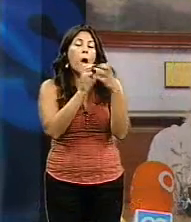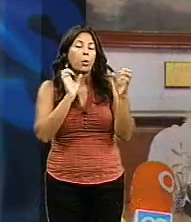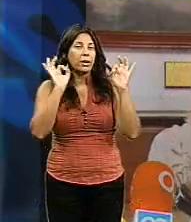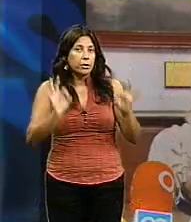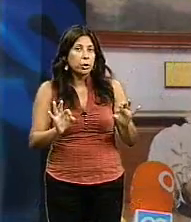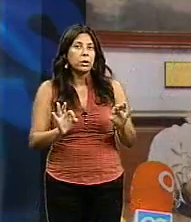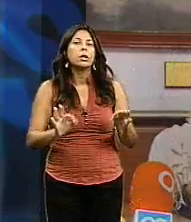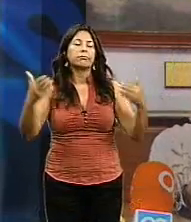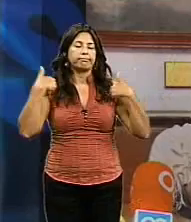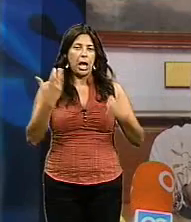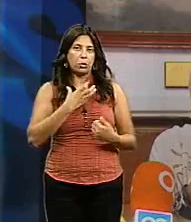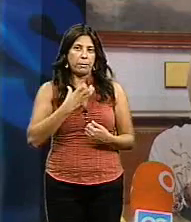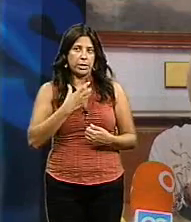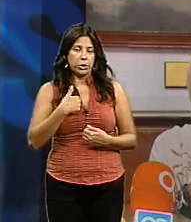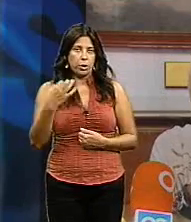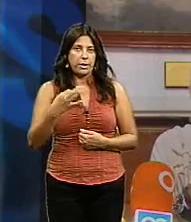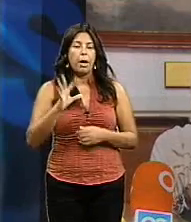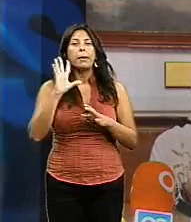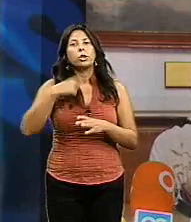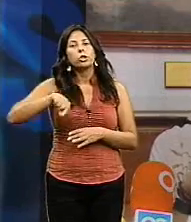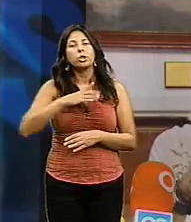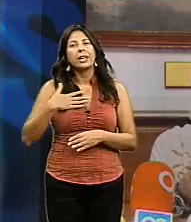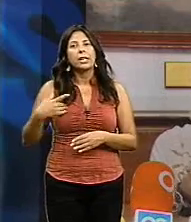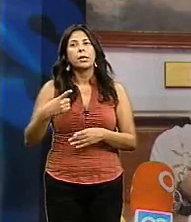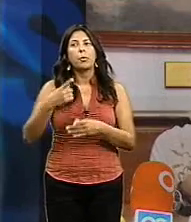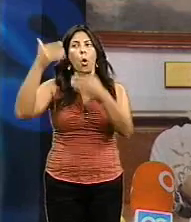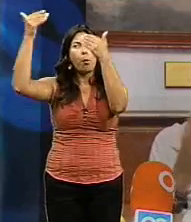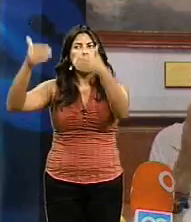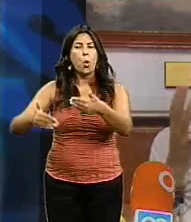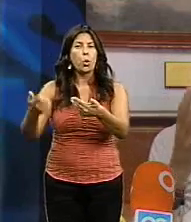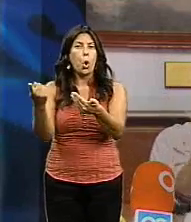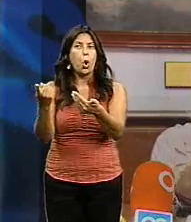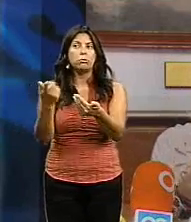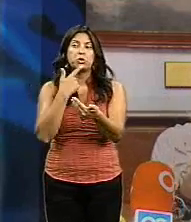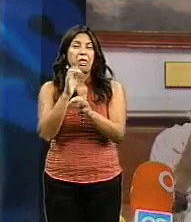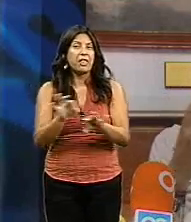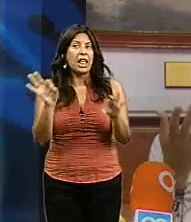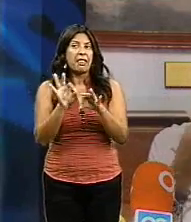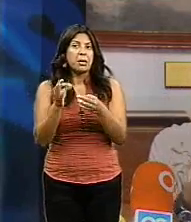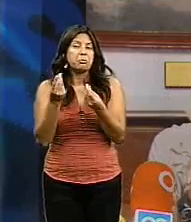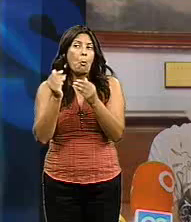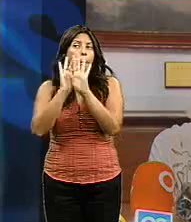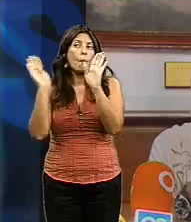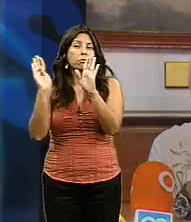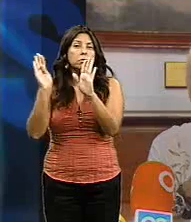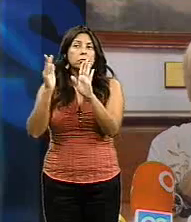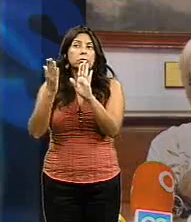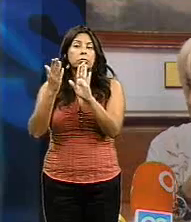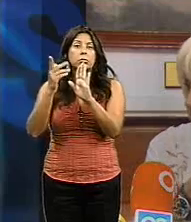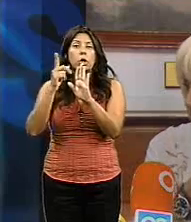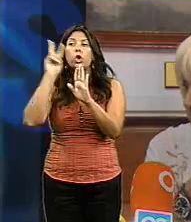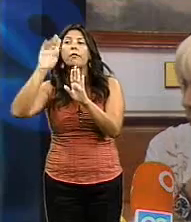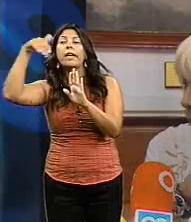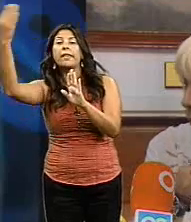de los ayuntamientos, pretendemos sustituir ese muro que no dice nada y que oculta lo que hay detrás del